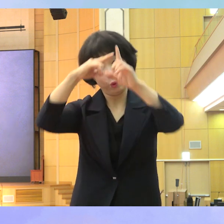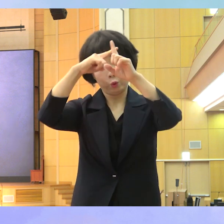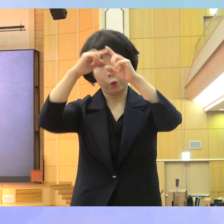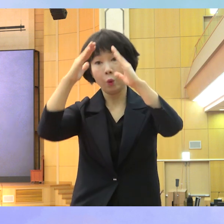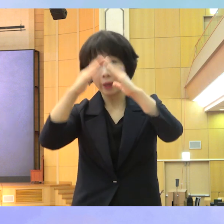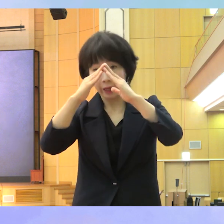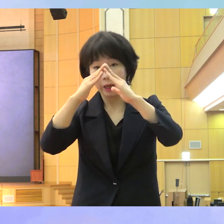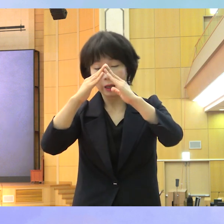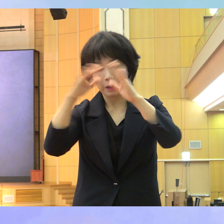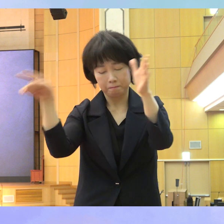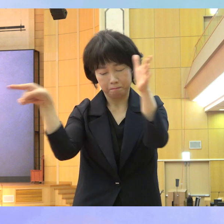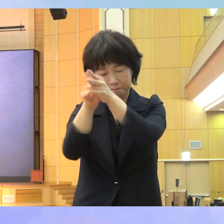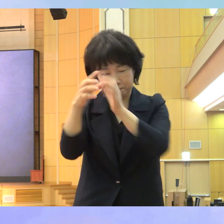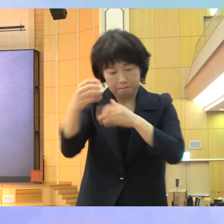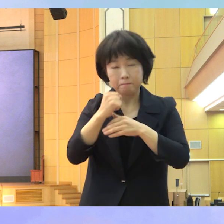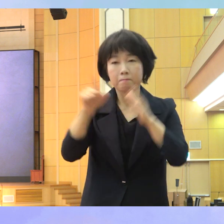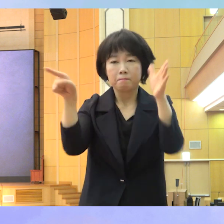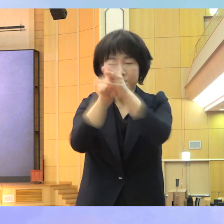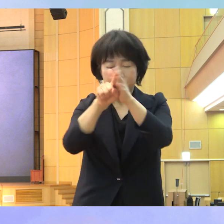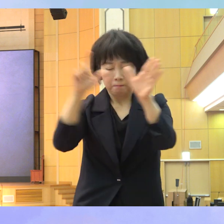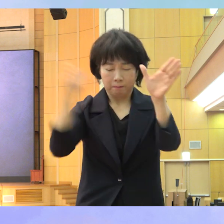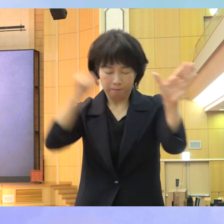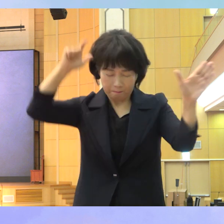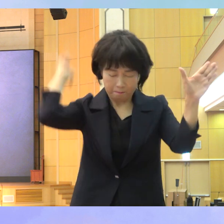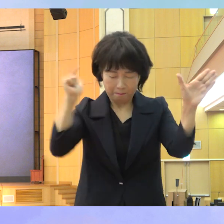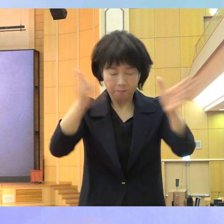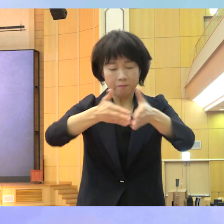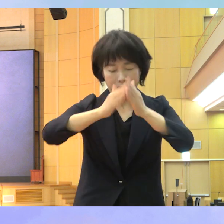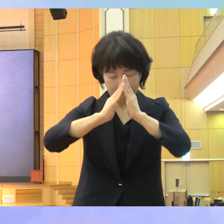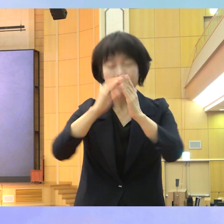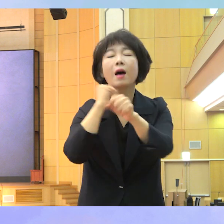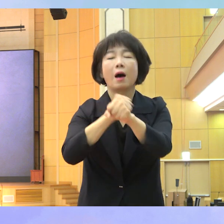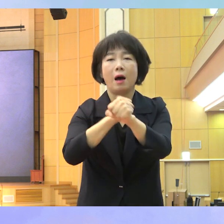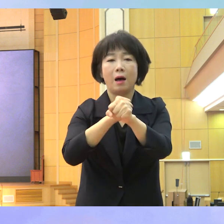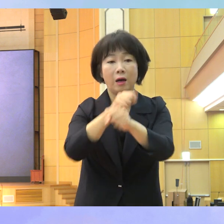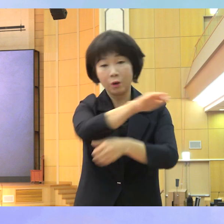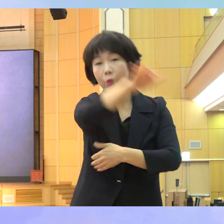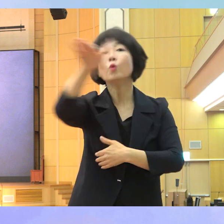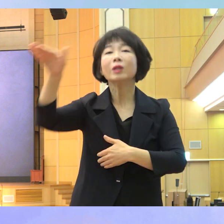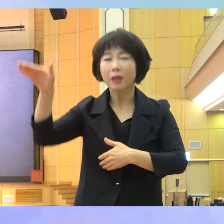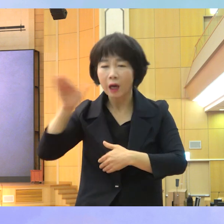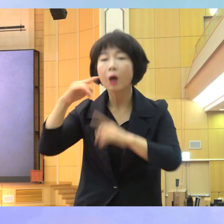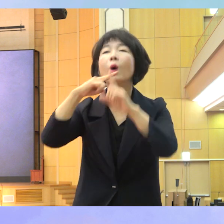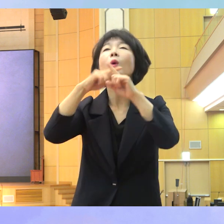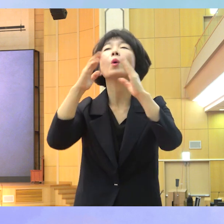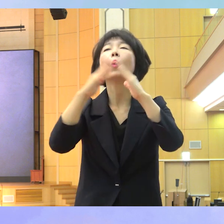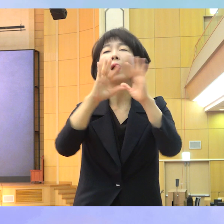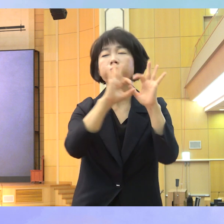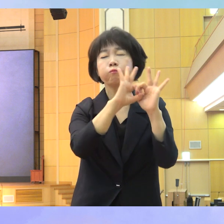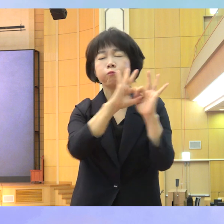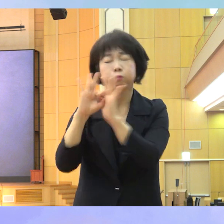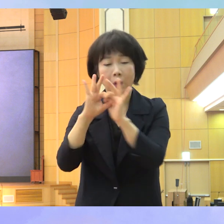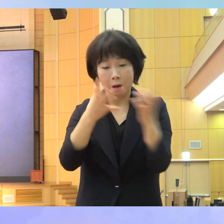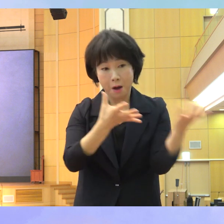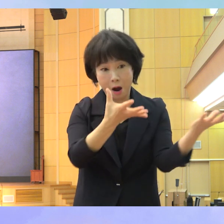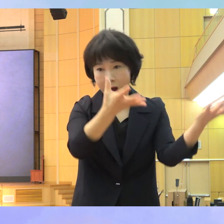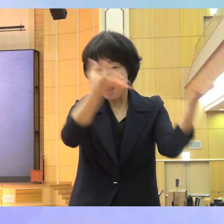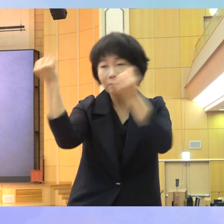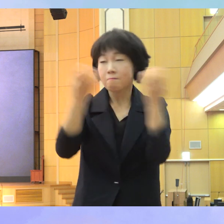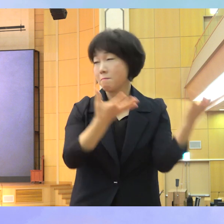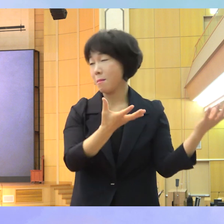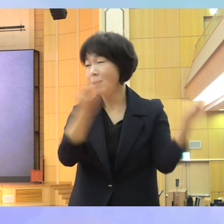믿음으로 주님 앞에 든든히 세워져 가게 하시고 우리 교회를 통해서 많은